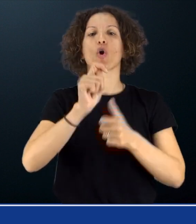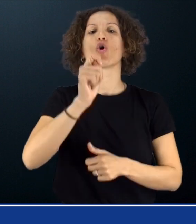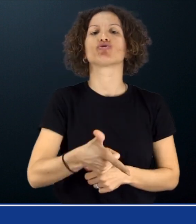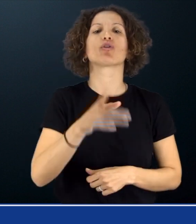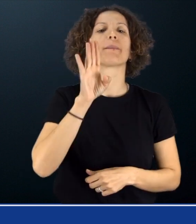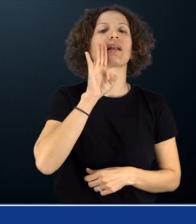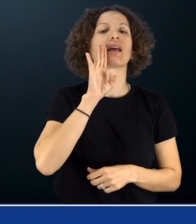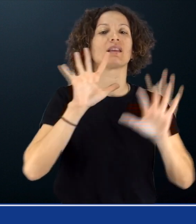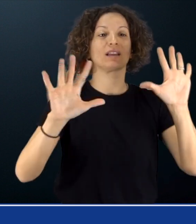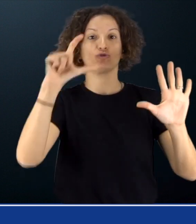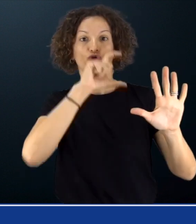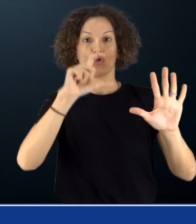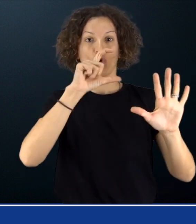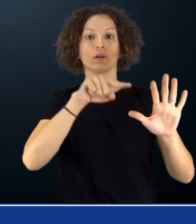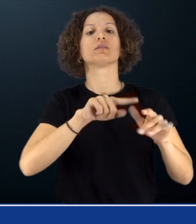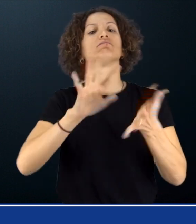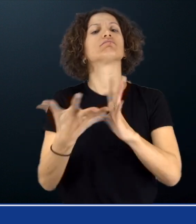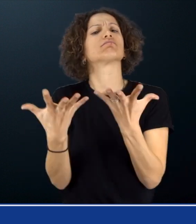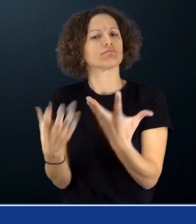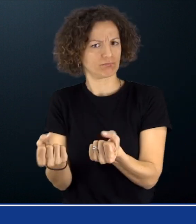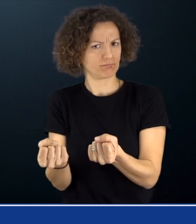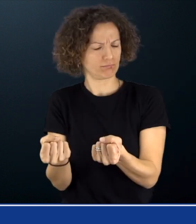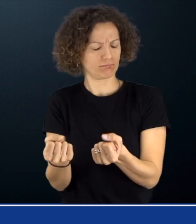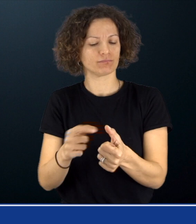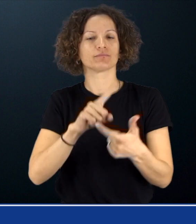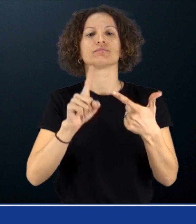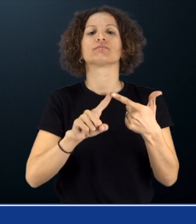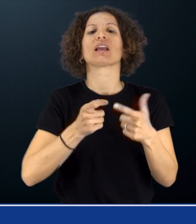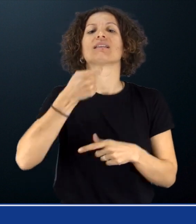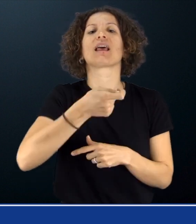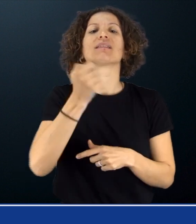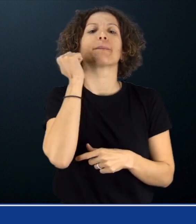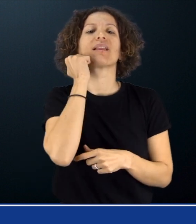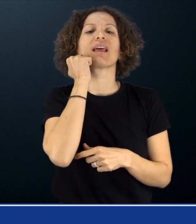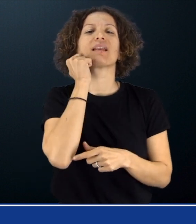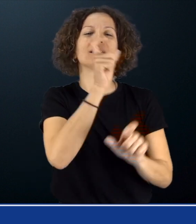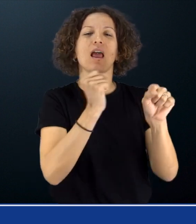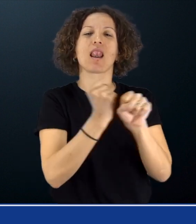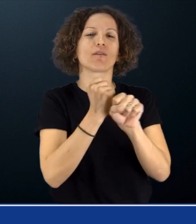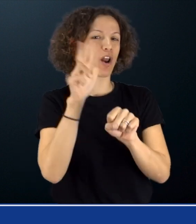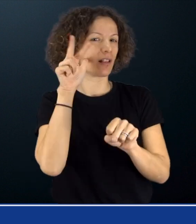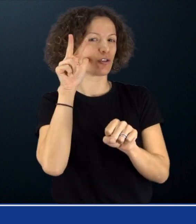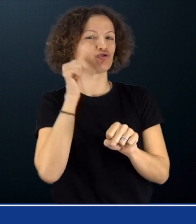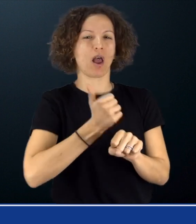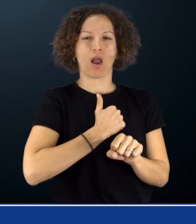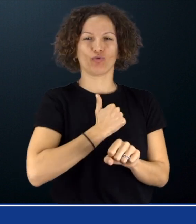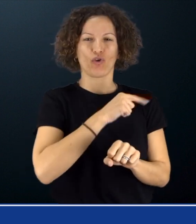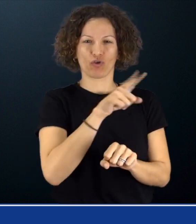Sintesi in tre punti Il congedo di paternità di dieci giorni è diventato strutturale. La